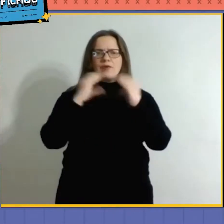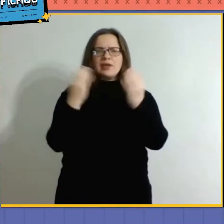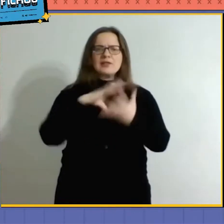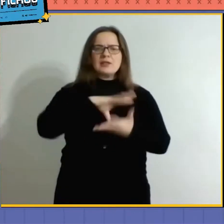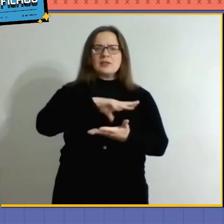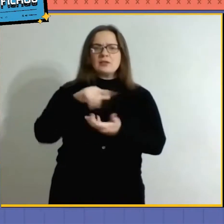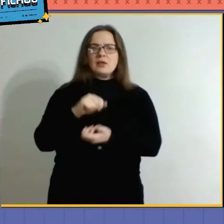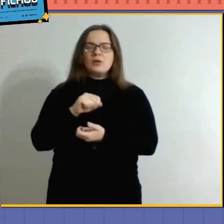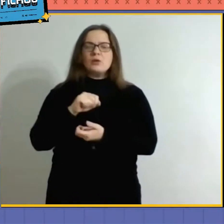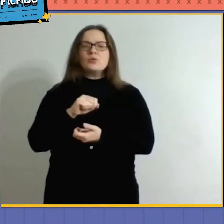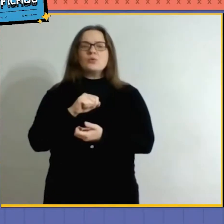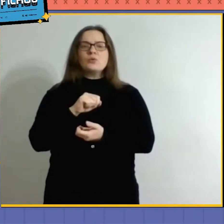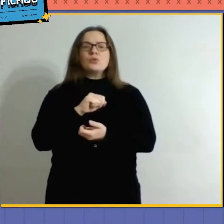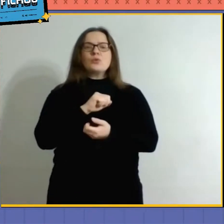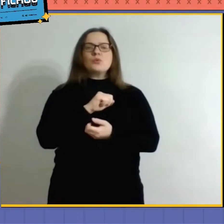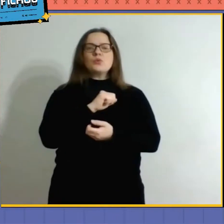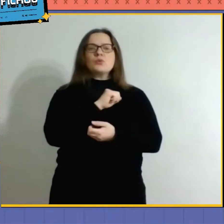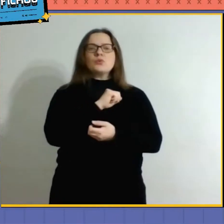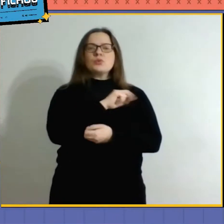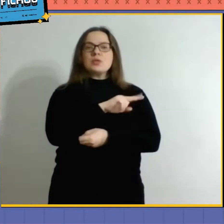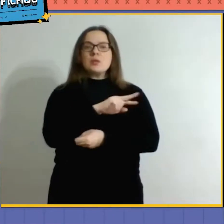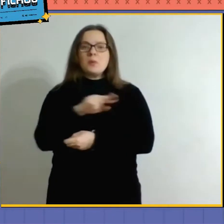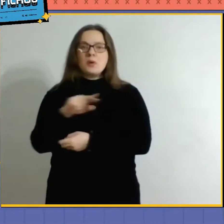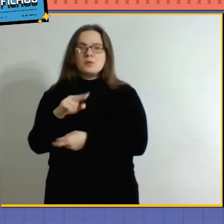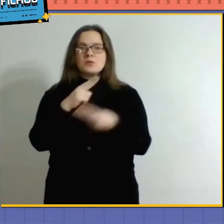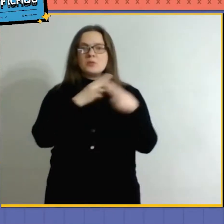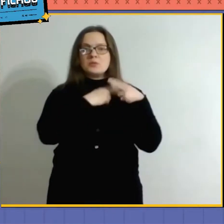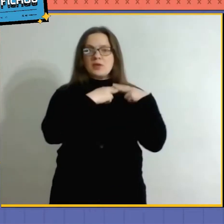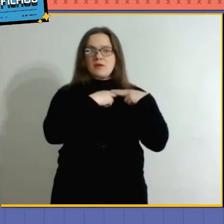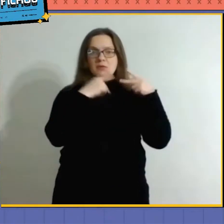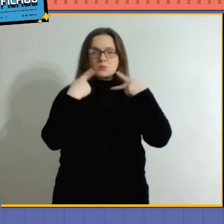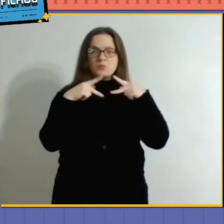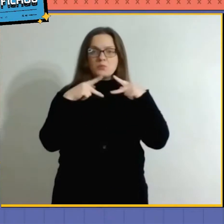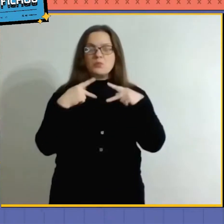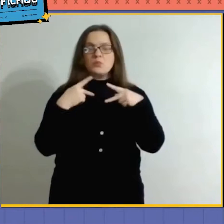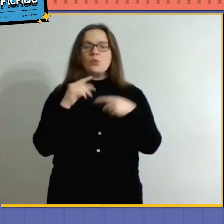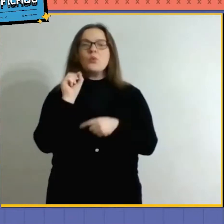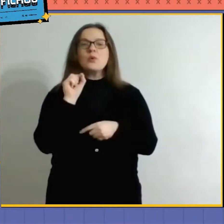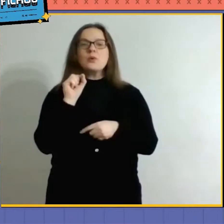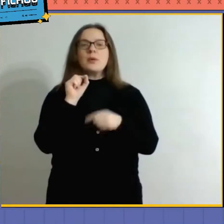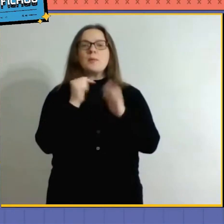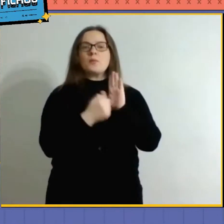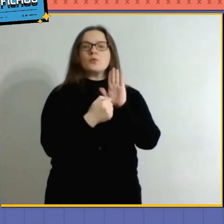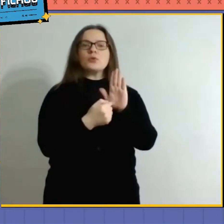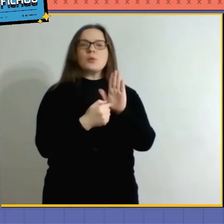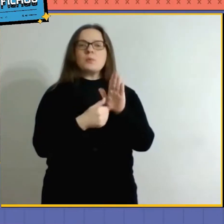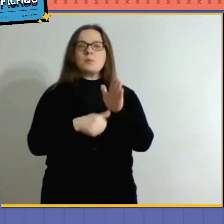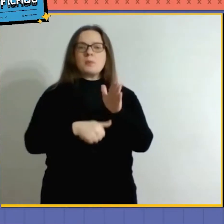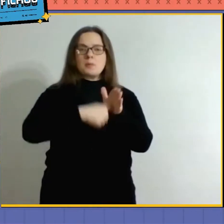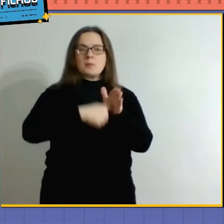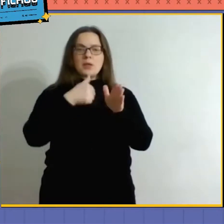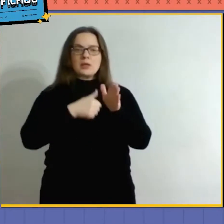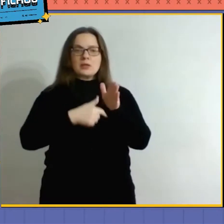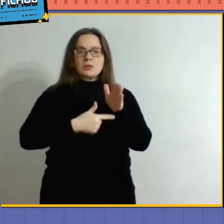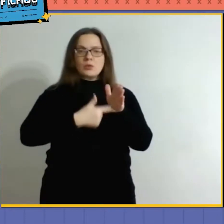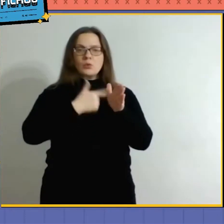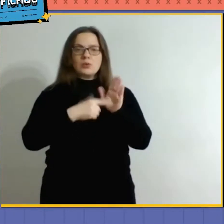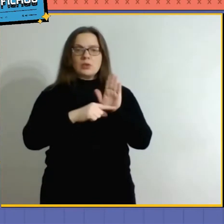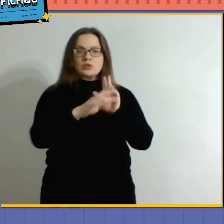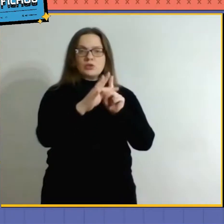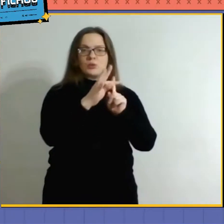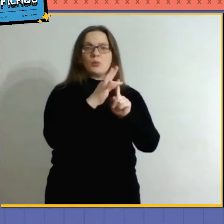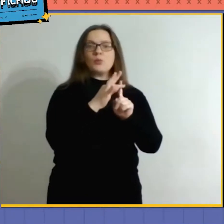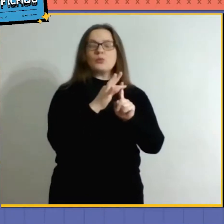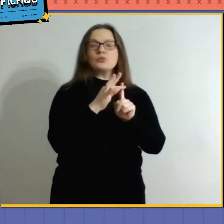nossos amados irmãos a frente né os nossos profetas trouxeram para nós O encargo dos livros de 1ª e 2ª a Timóteo e primeira segunda Timóteo